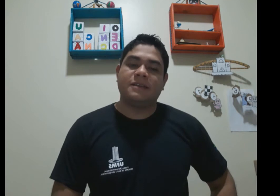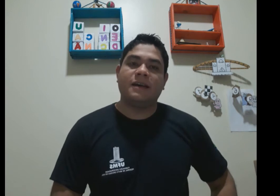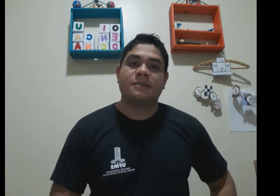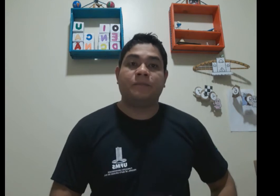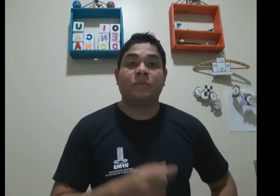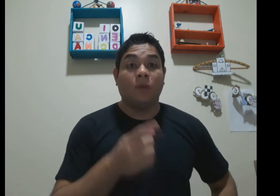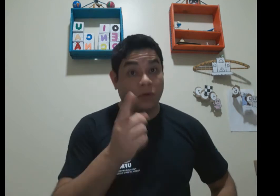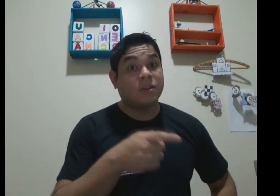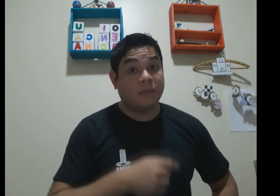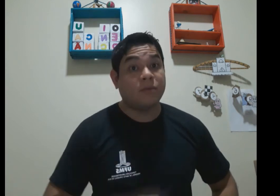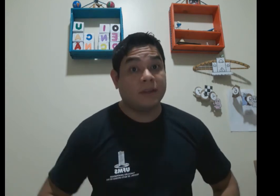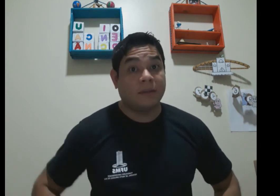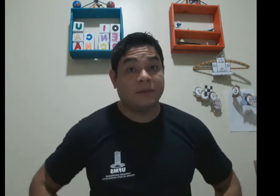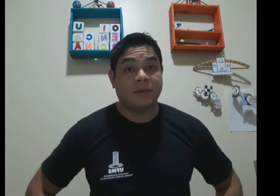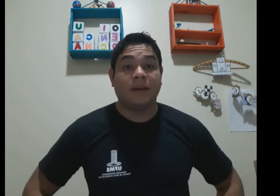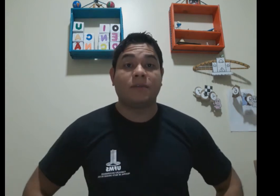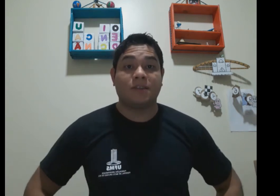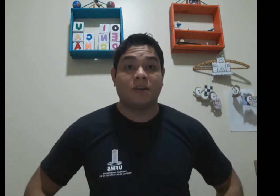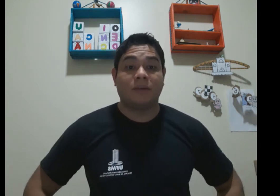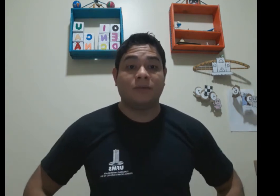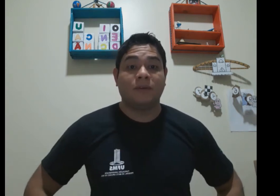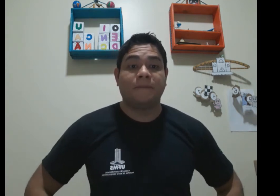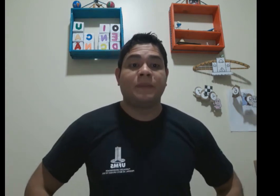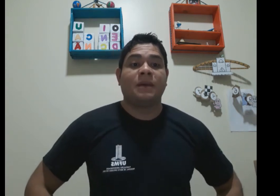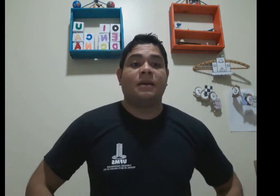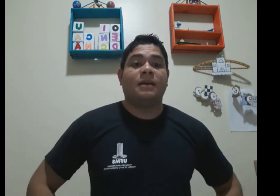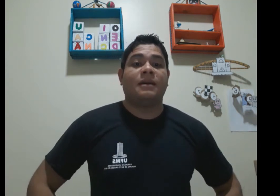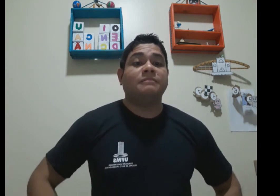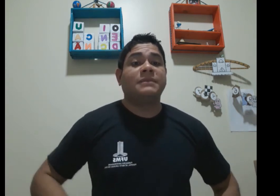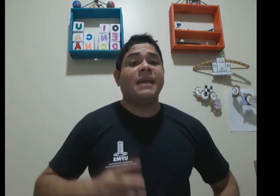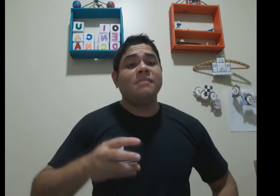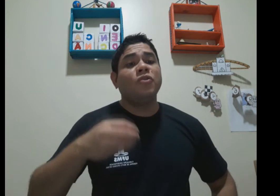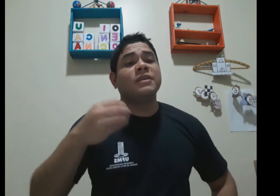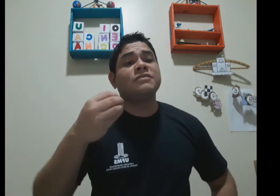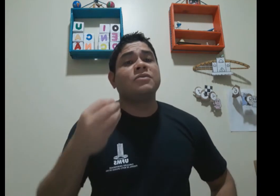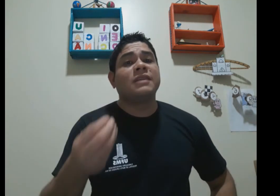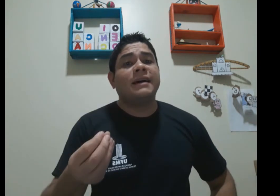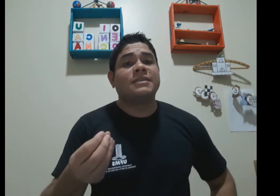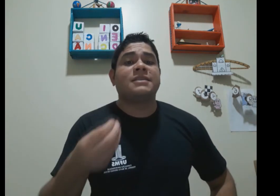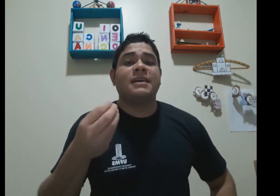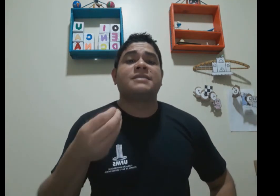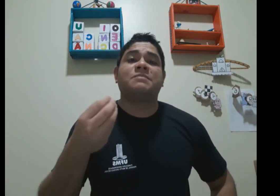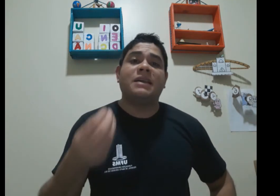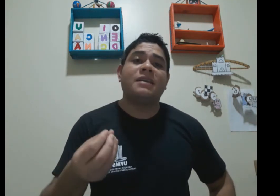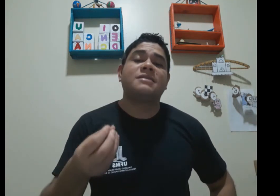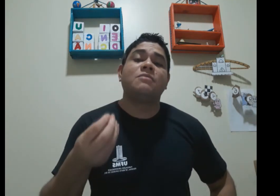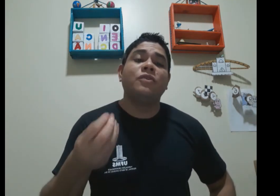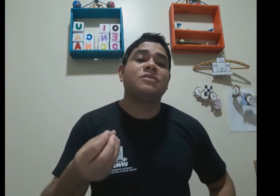iniciais, onde também o intérprete educacional atua, tem muita dificuldade, as crianças pequenas têm muita